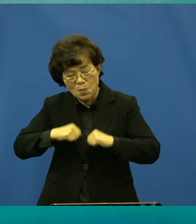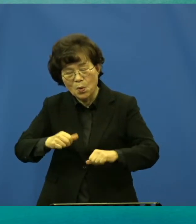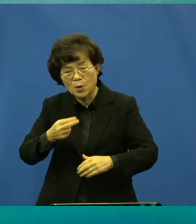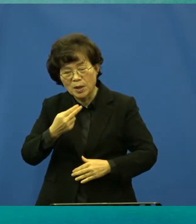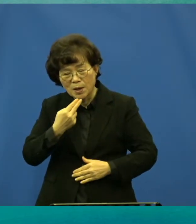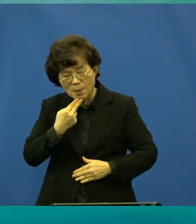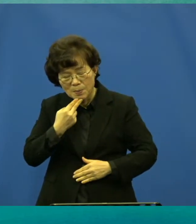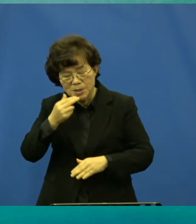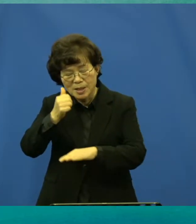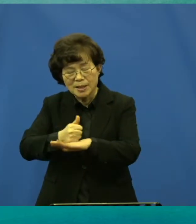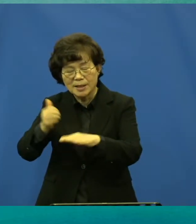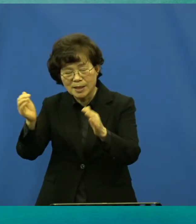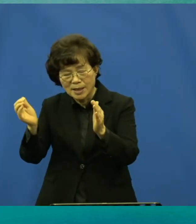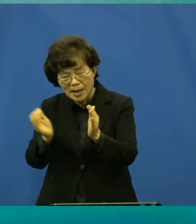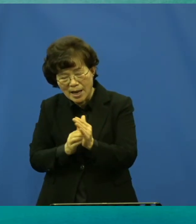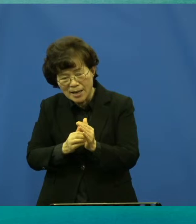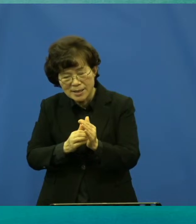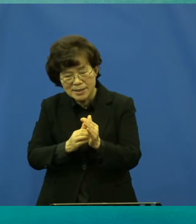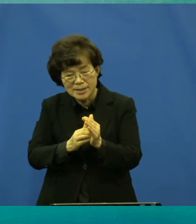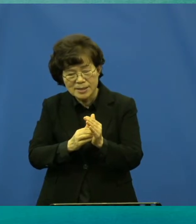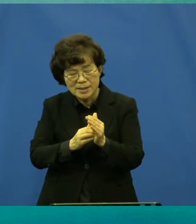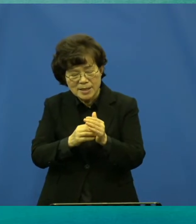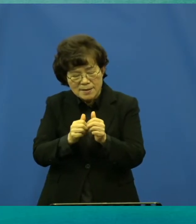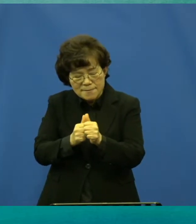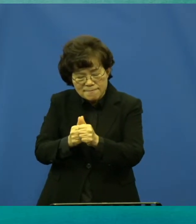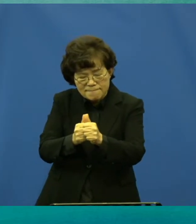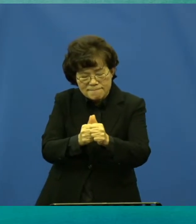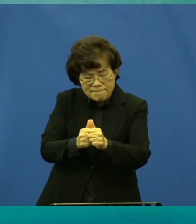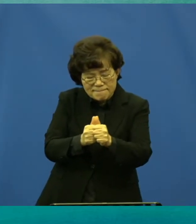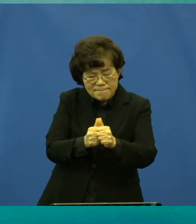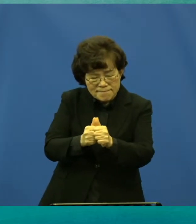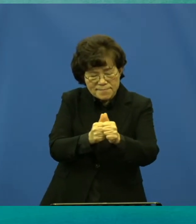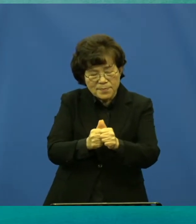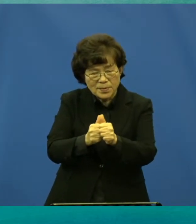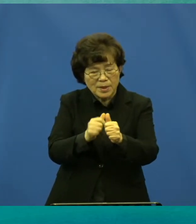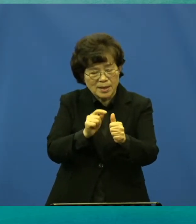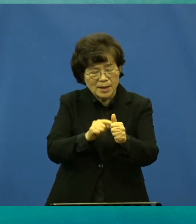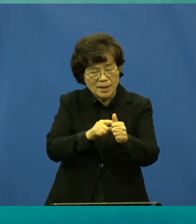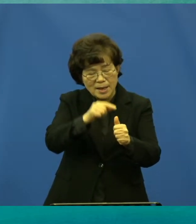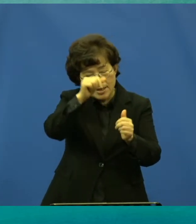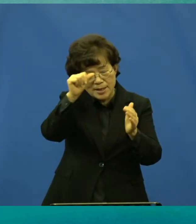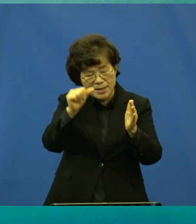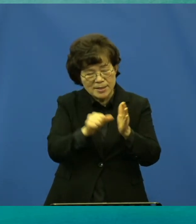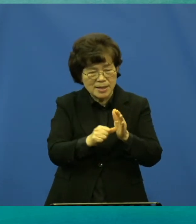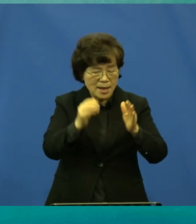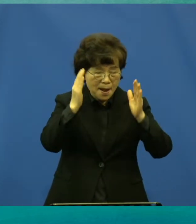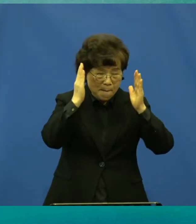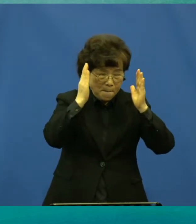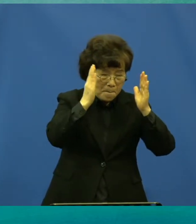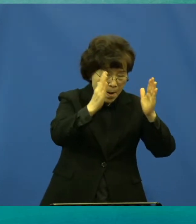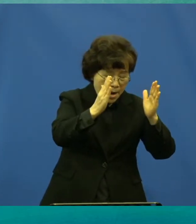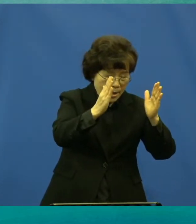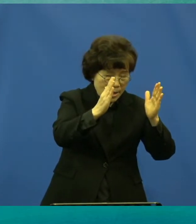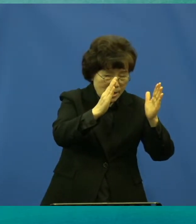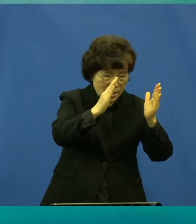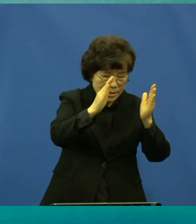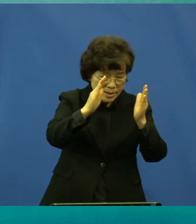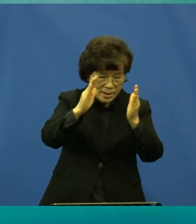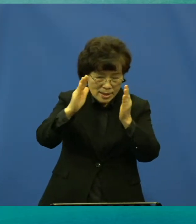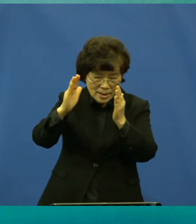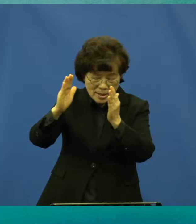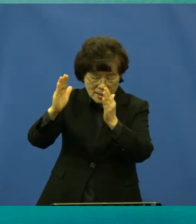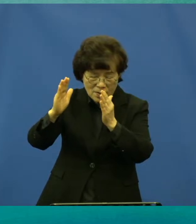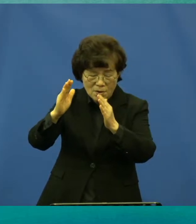그를 끝까지 건접 추격하시고 그의 인생의 방향타를 치고 흔들리는 요나를